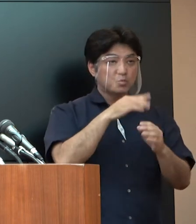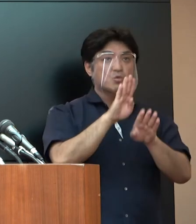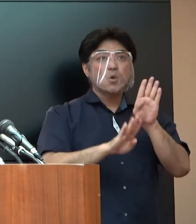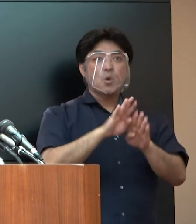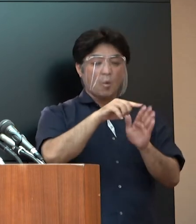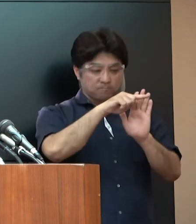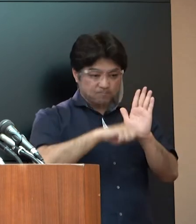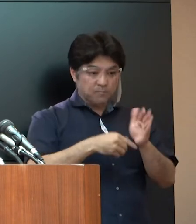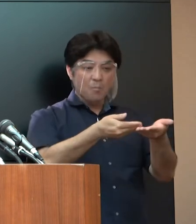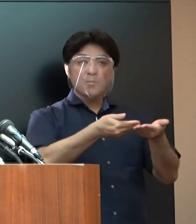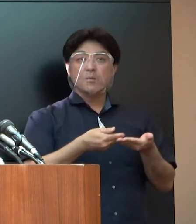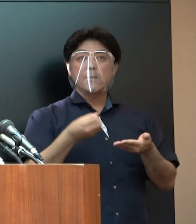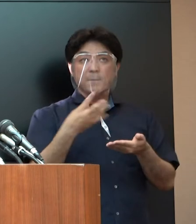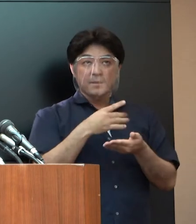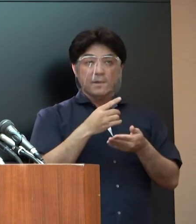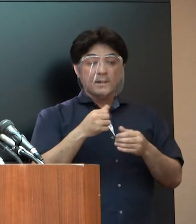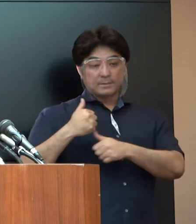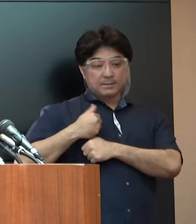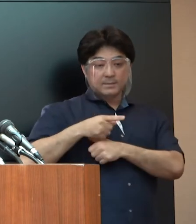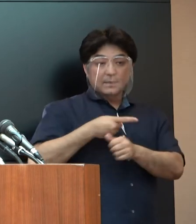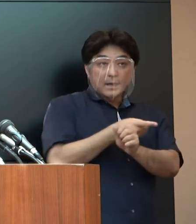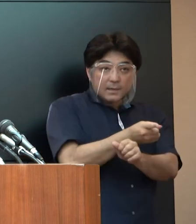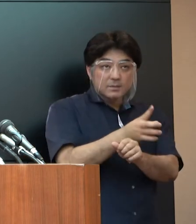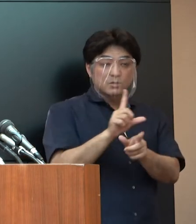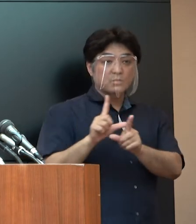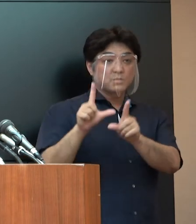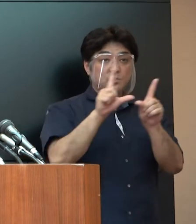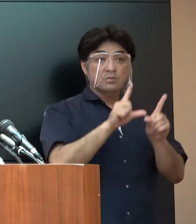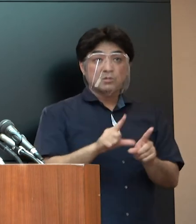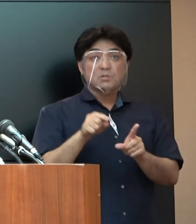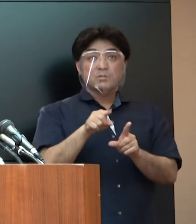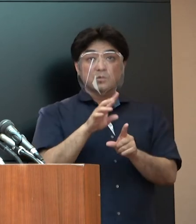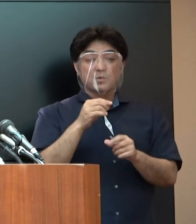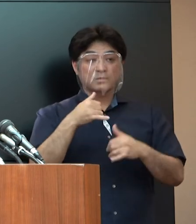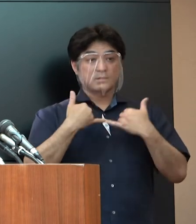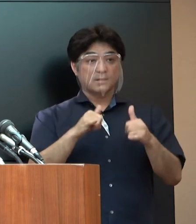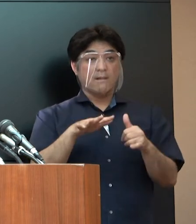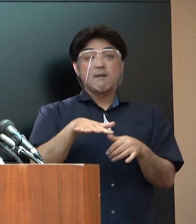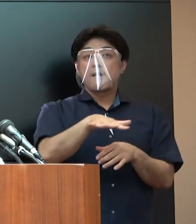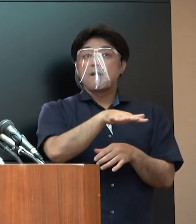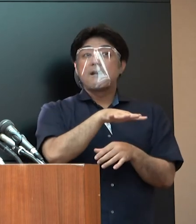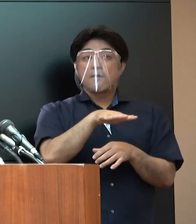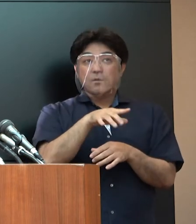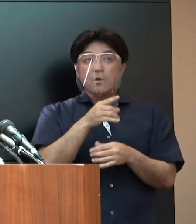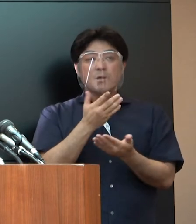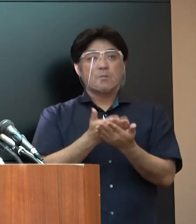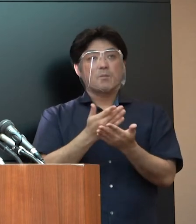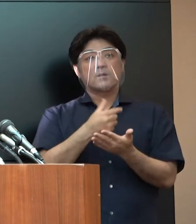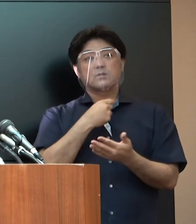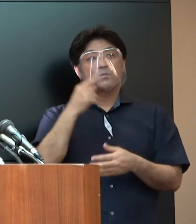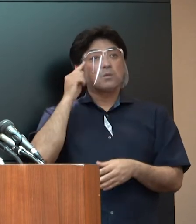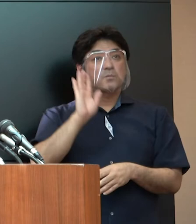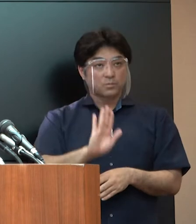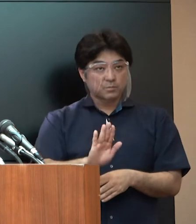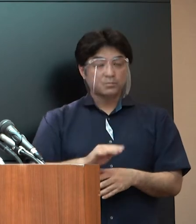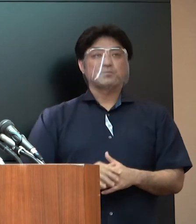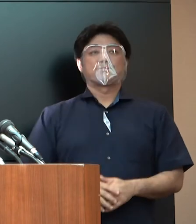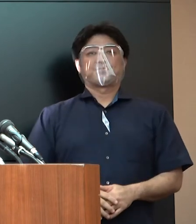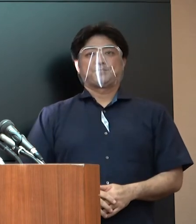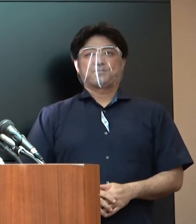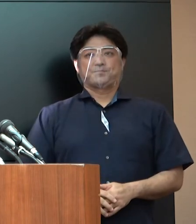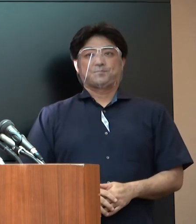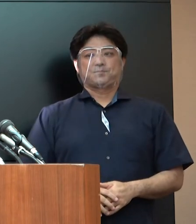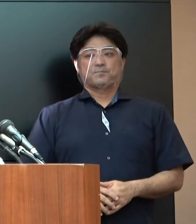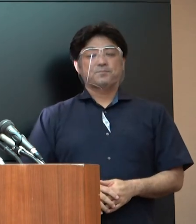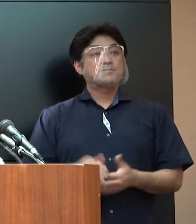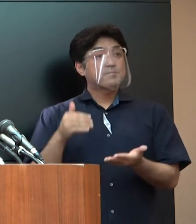さらに基地の外に住む米軍人軍属等への感染防止対策などを求めてまいりたいと思います。